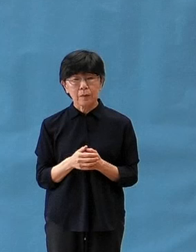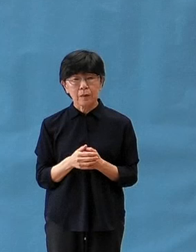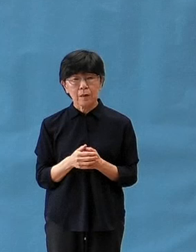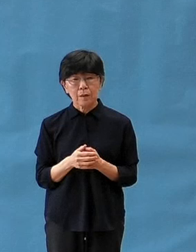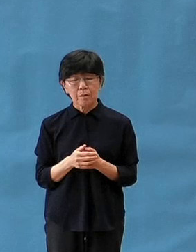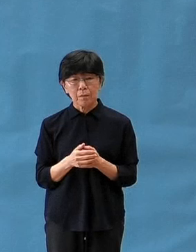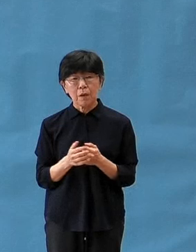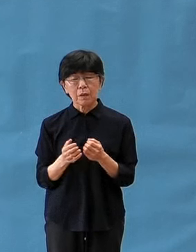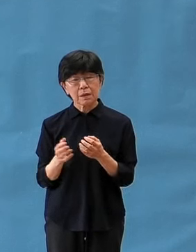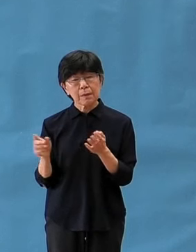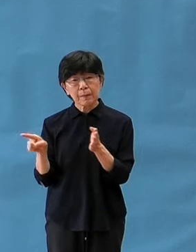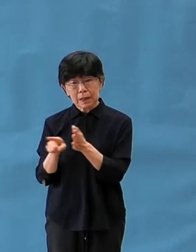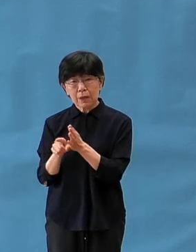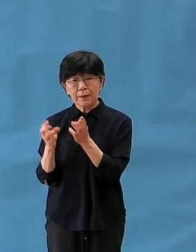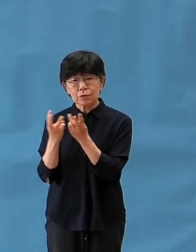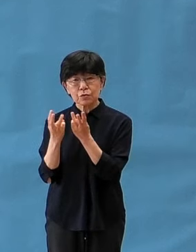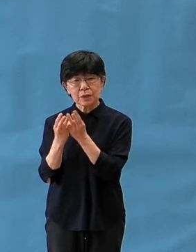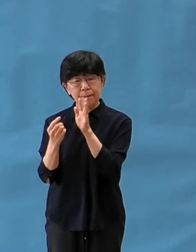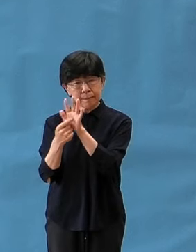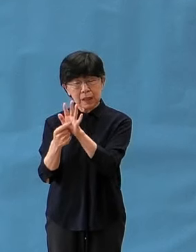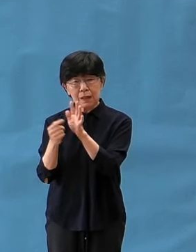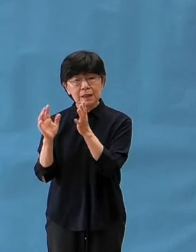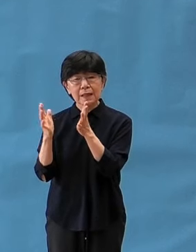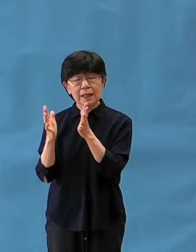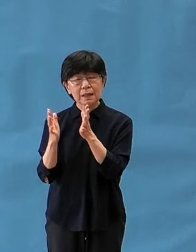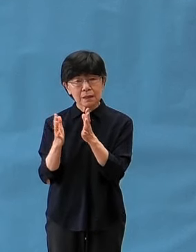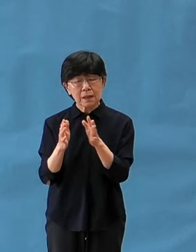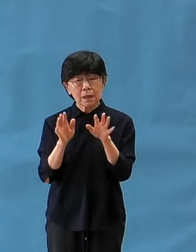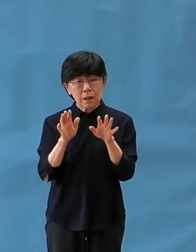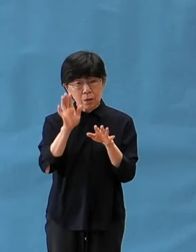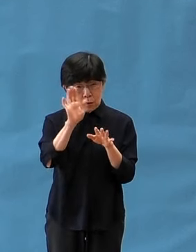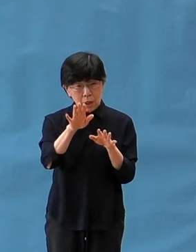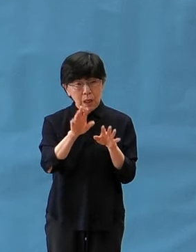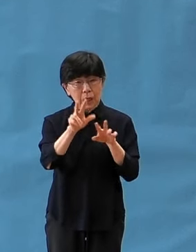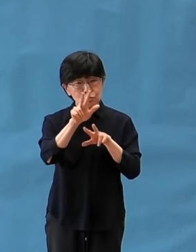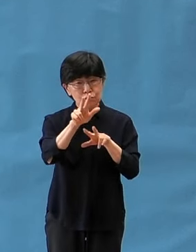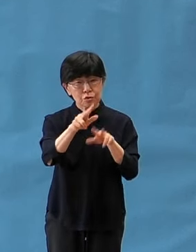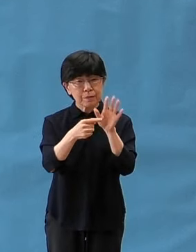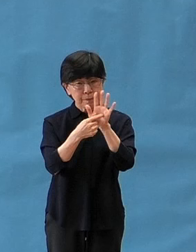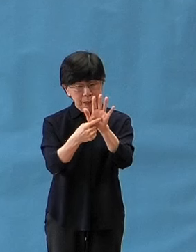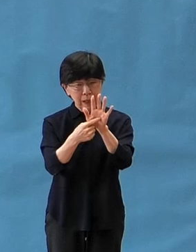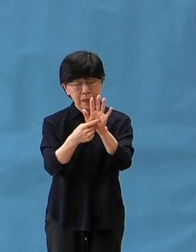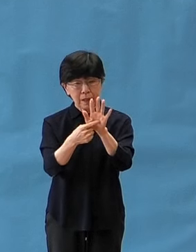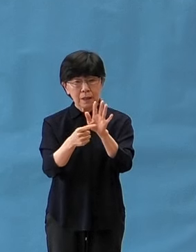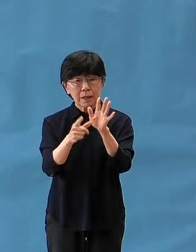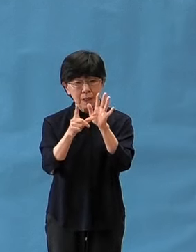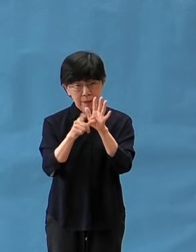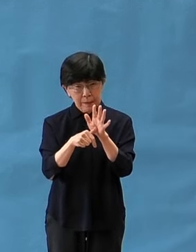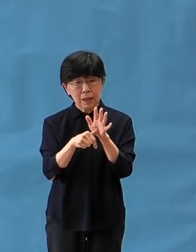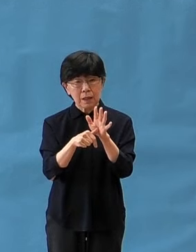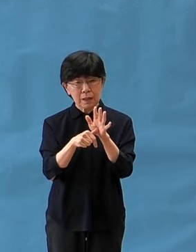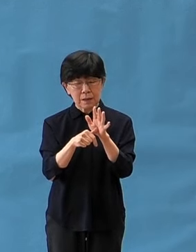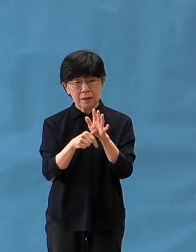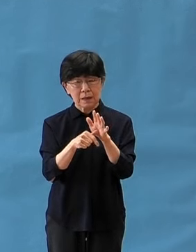を示してなかったわけですから、まあ、示せばあの長い利用を控えるという方もおられるでしょうし、